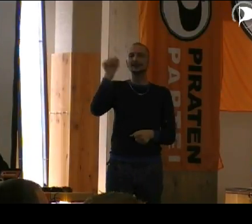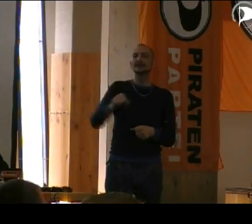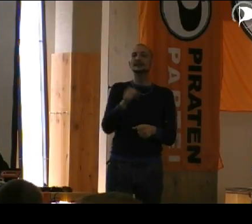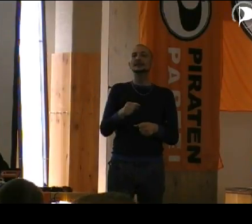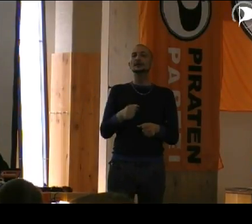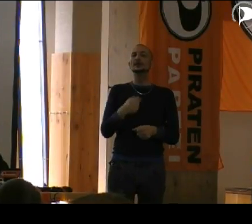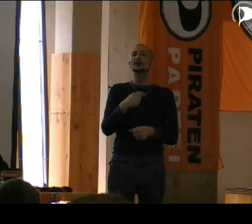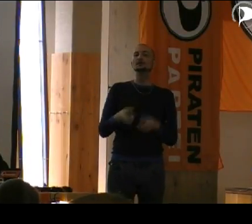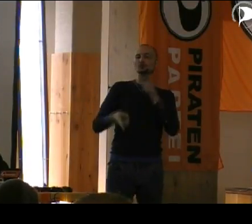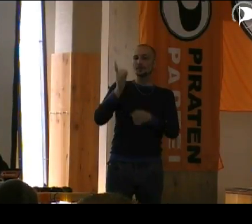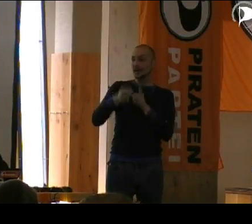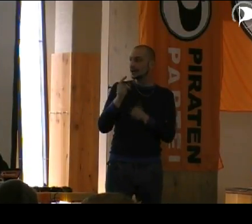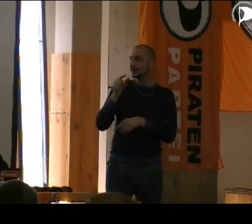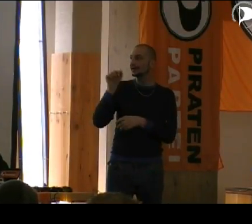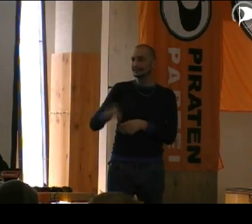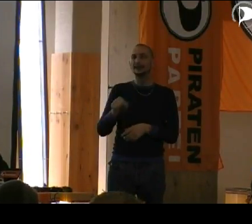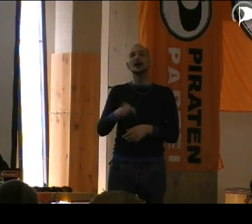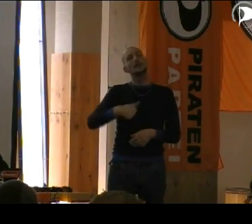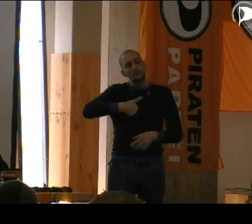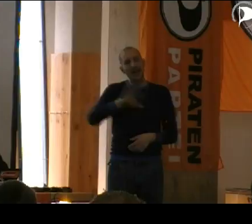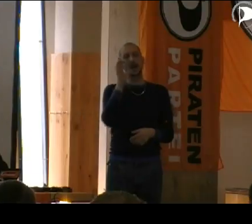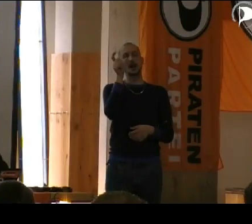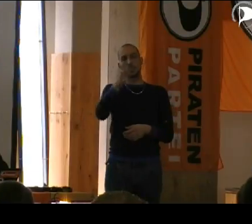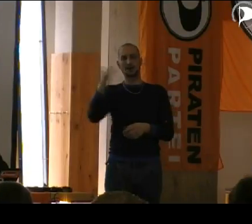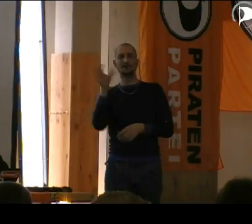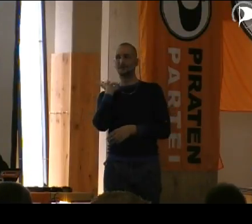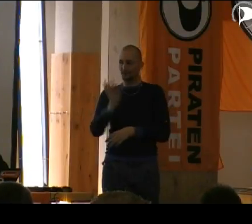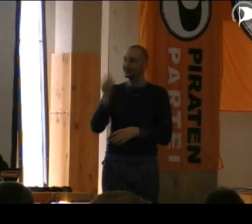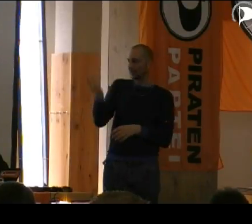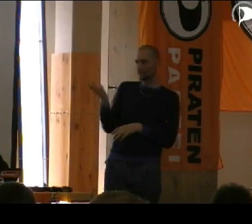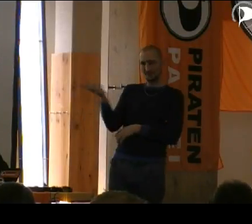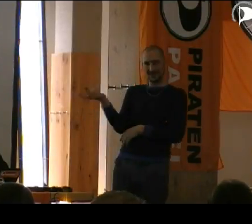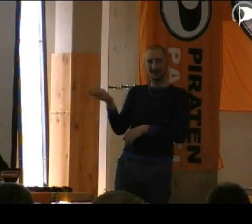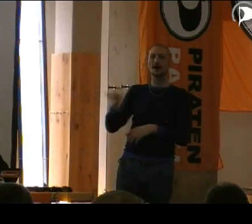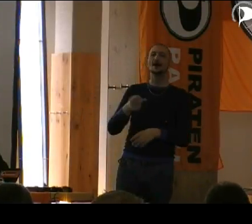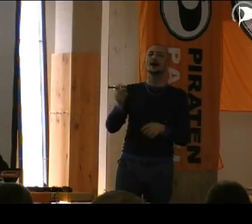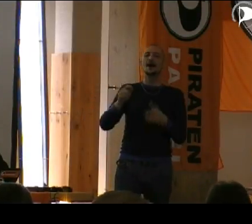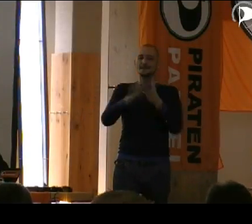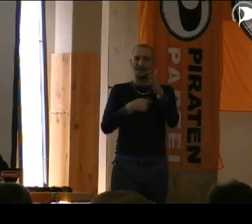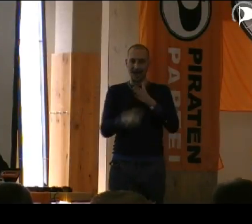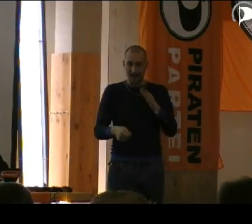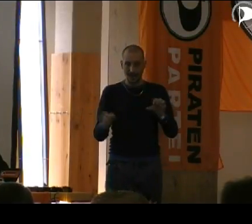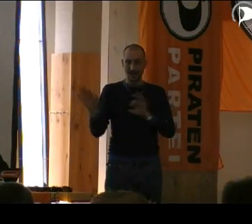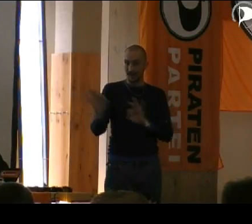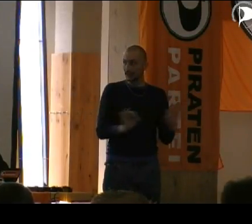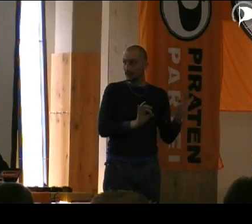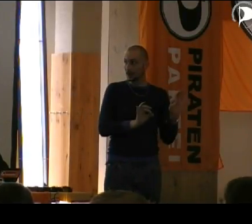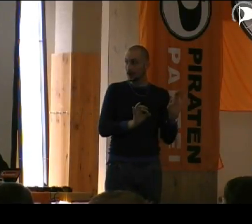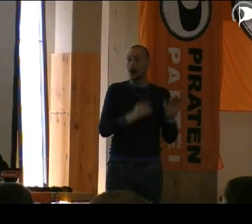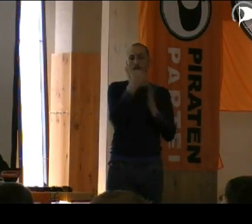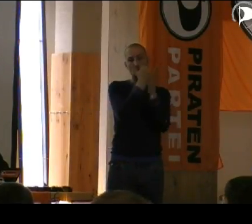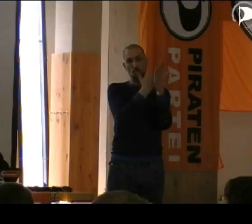von der spsg martin harris ist dafür damit sind die beiden arbeiter so kommen wir zum